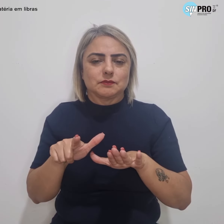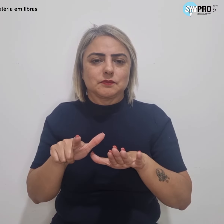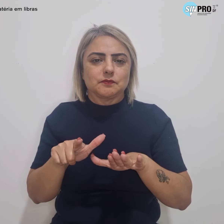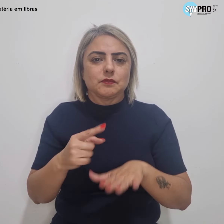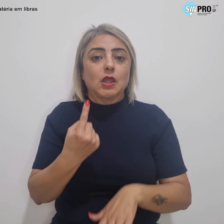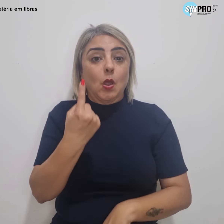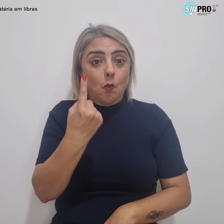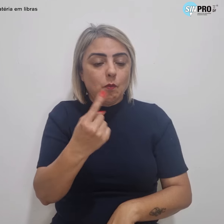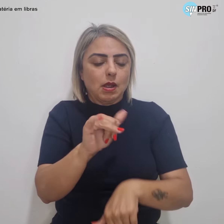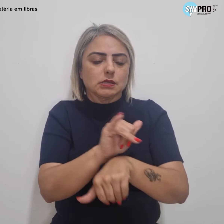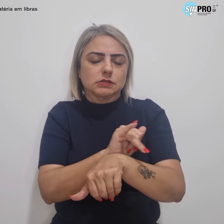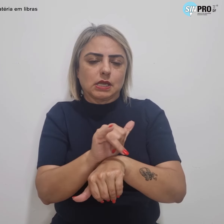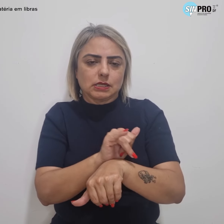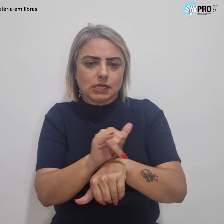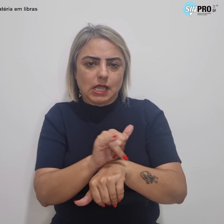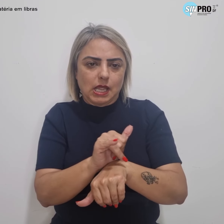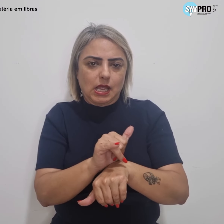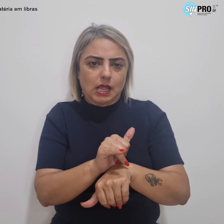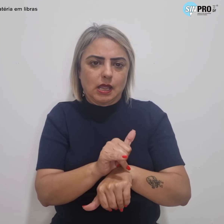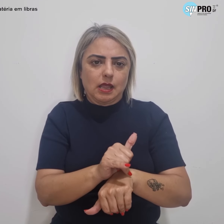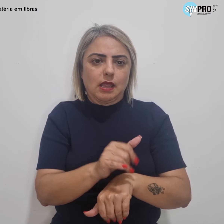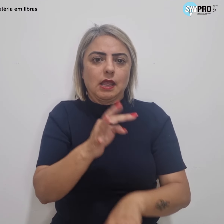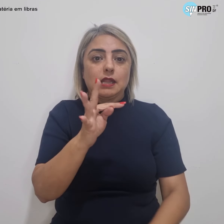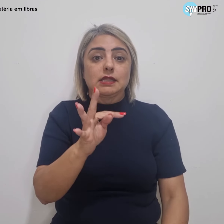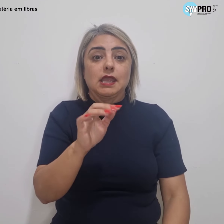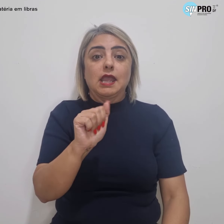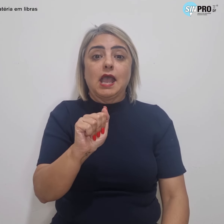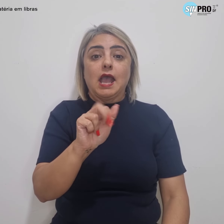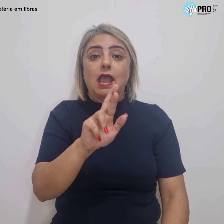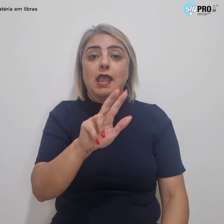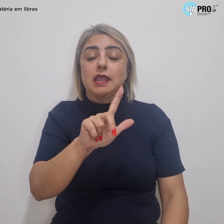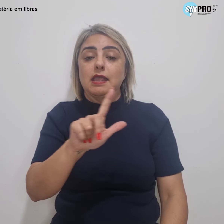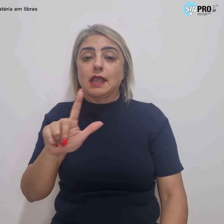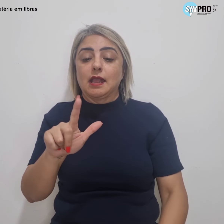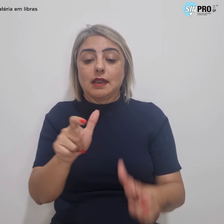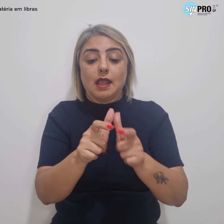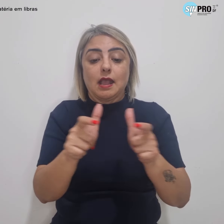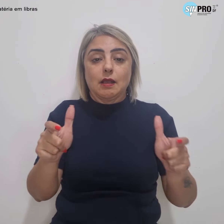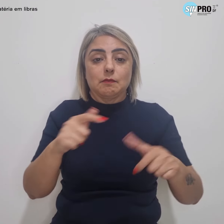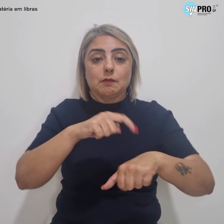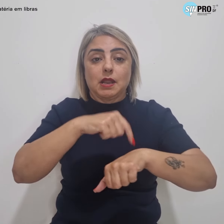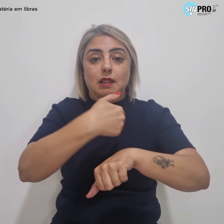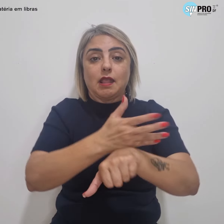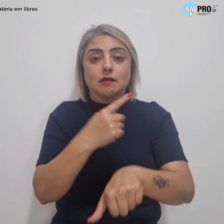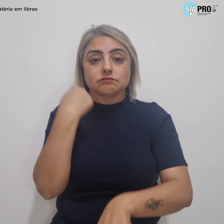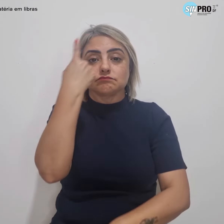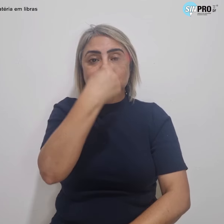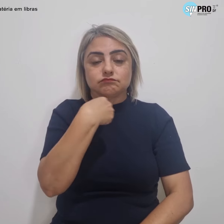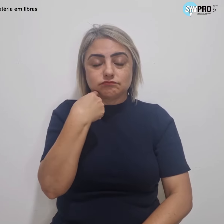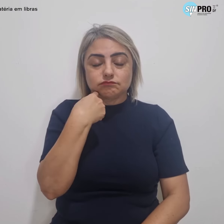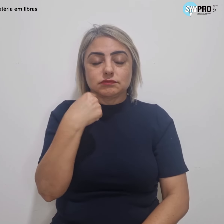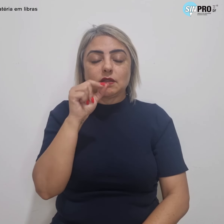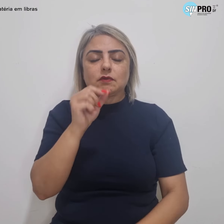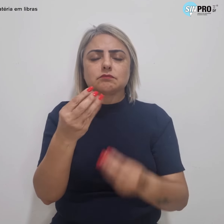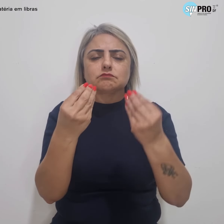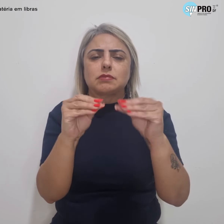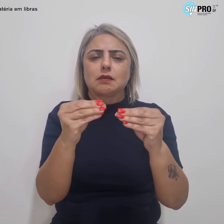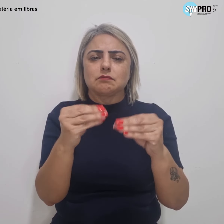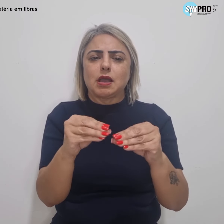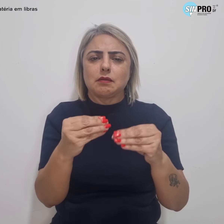deles, o TARL de ampliação da carga horária foi implementado em mais